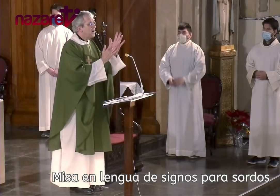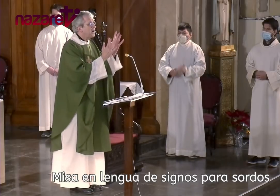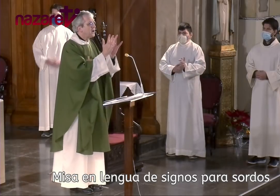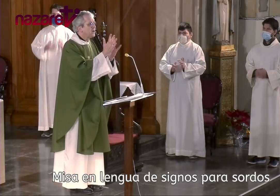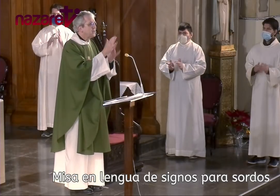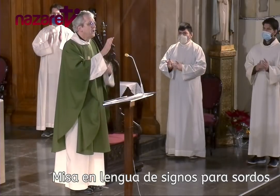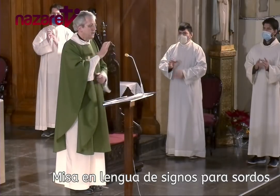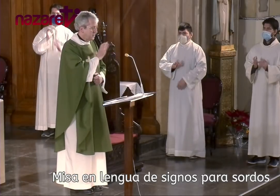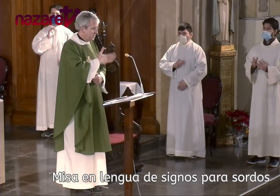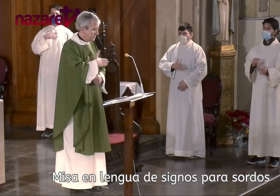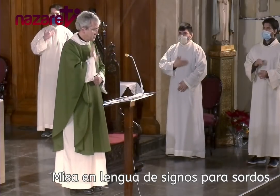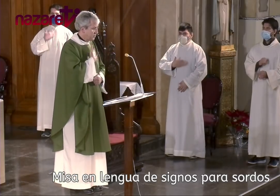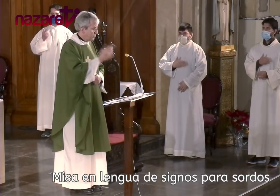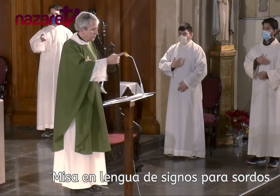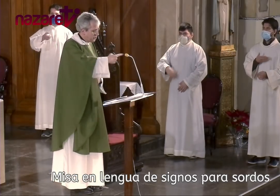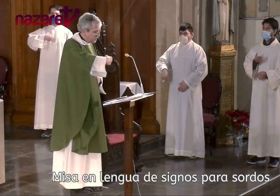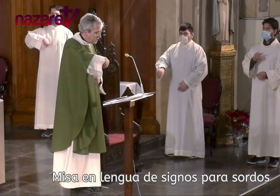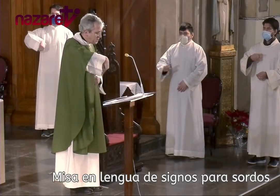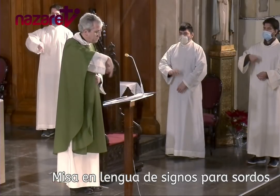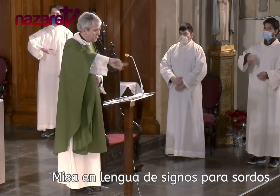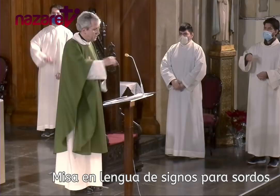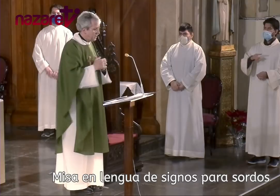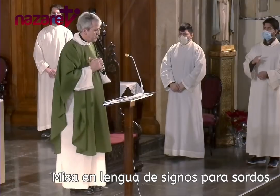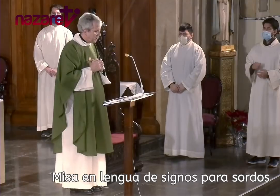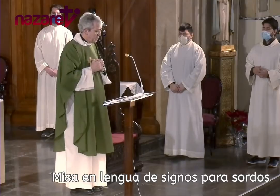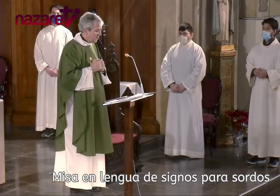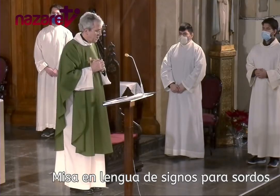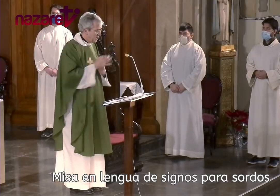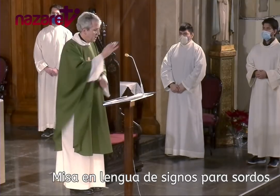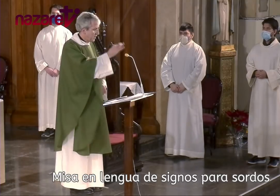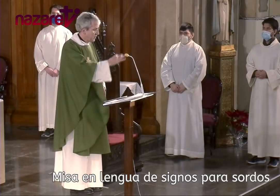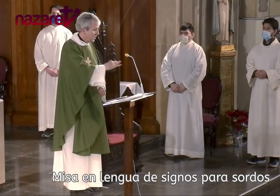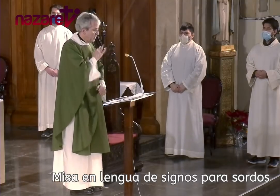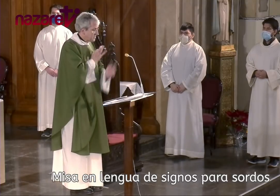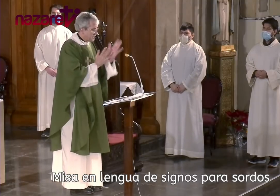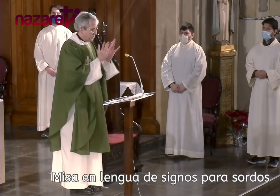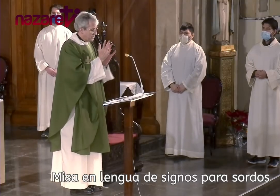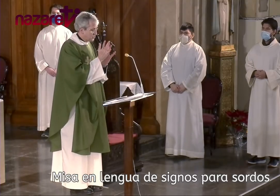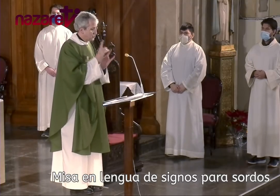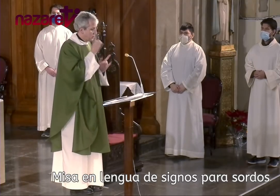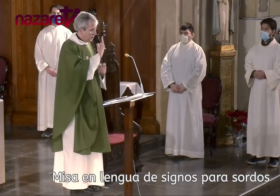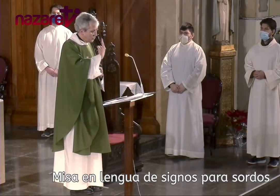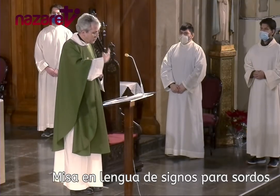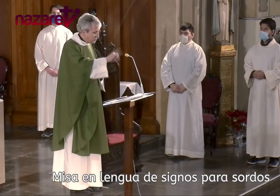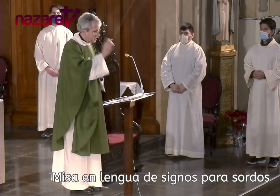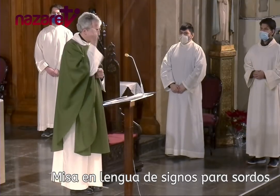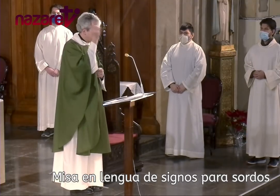piedad, Cristo, ten piedad. Señor Jesús, tú que nos envías